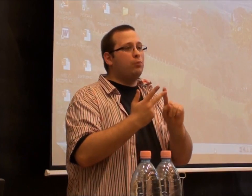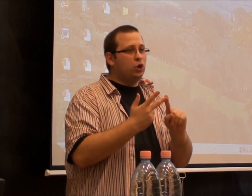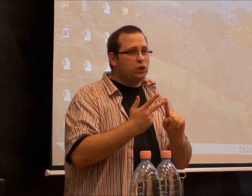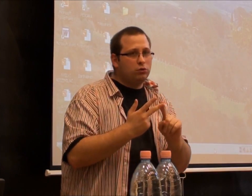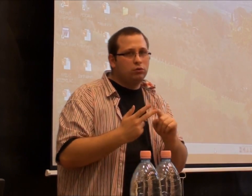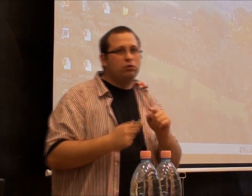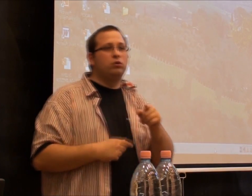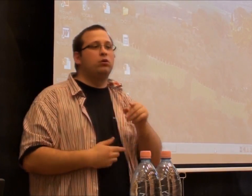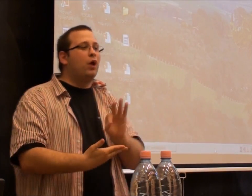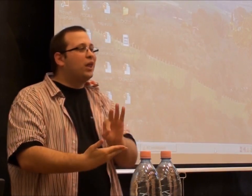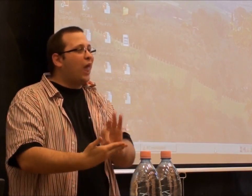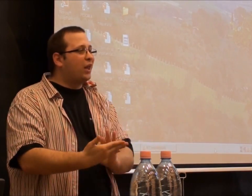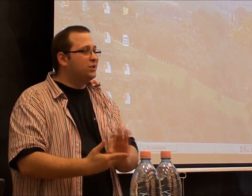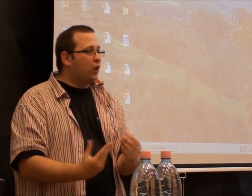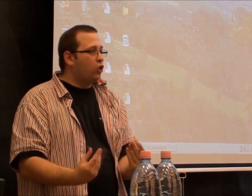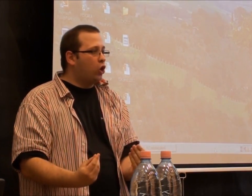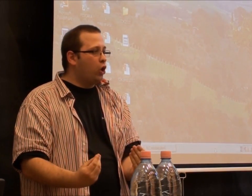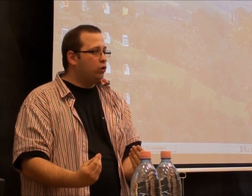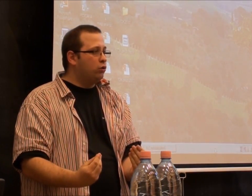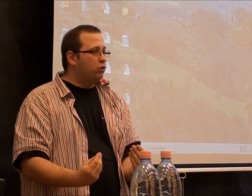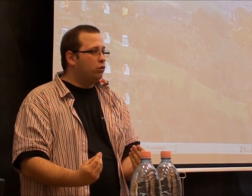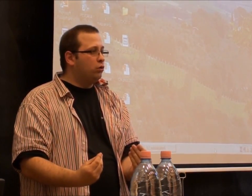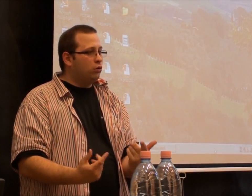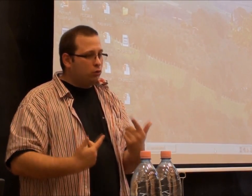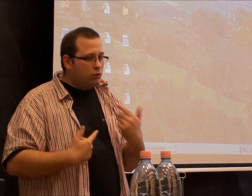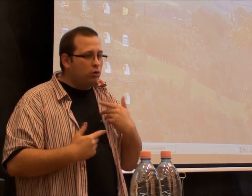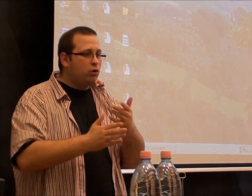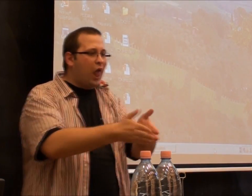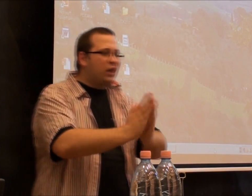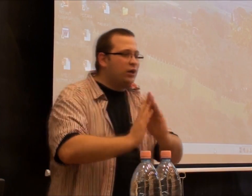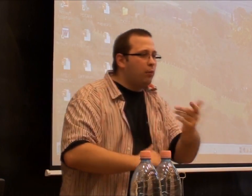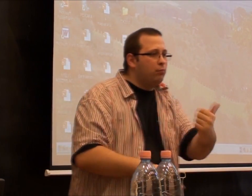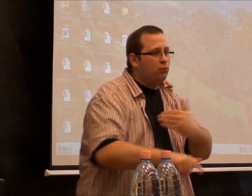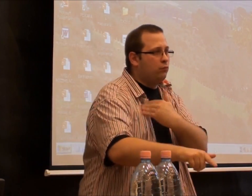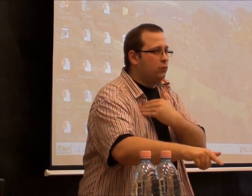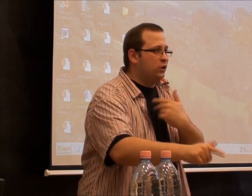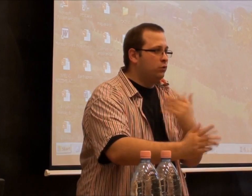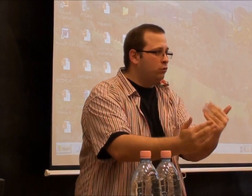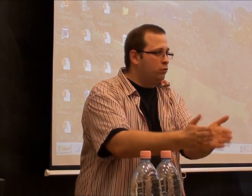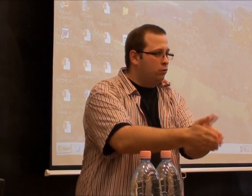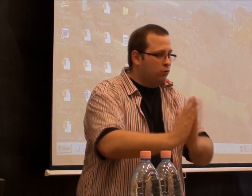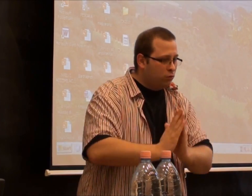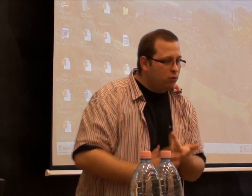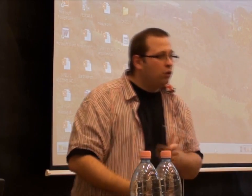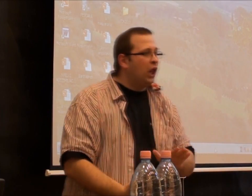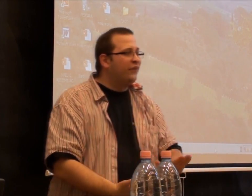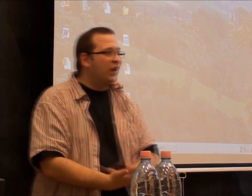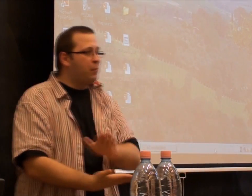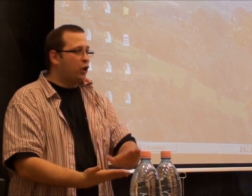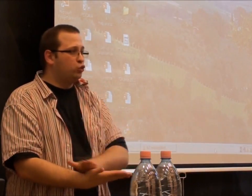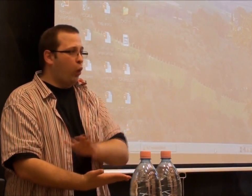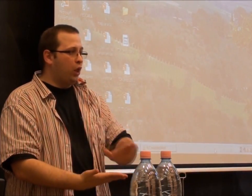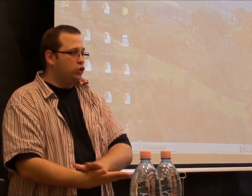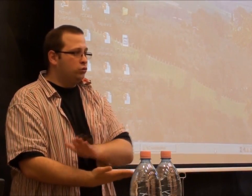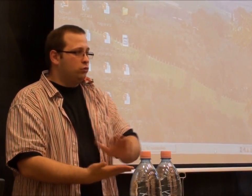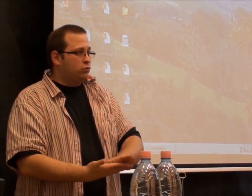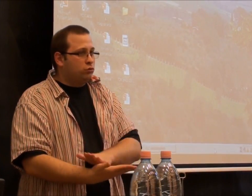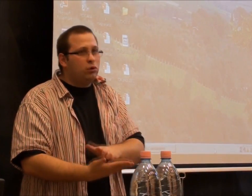A harmadik a jegyzet, az anyag. Elkérem az iskolától,